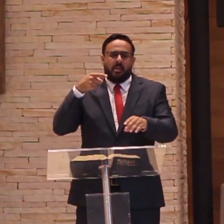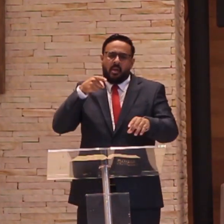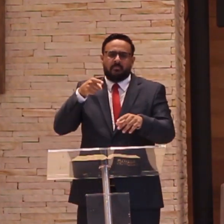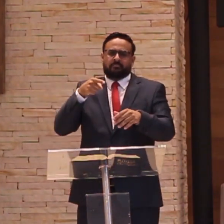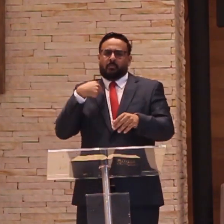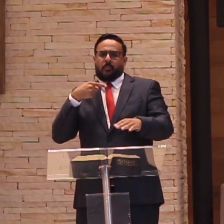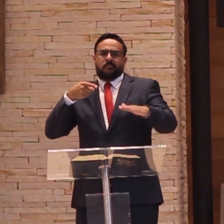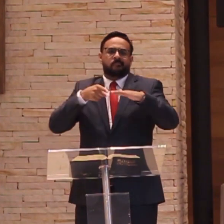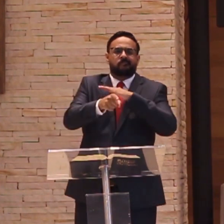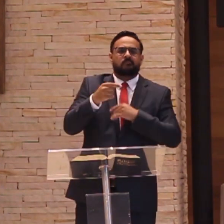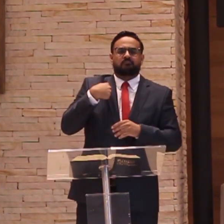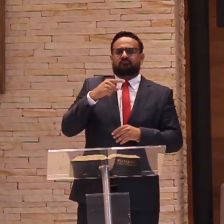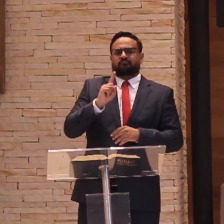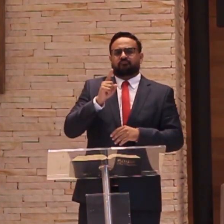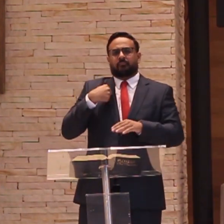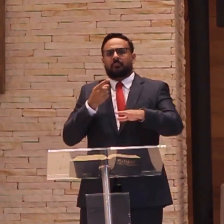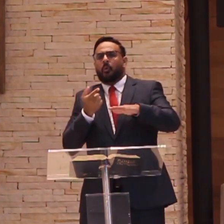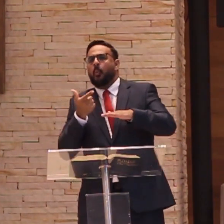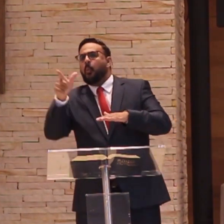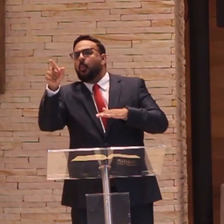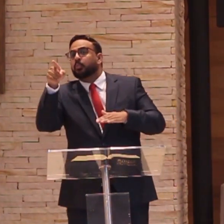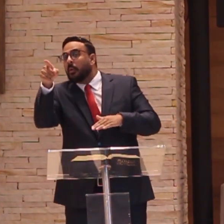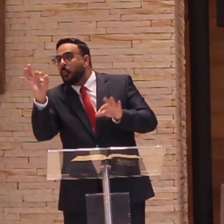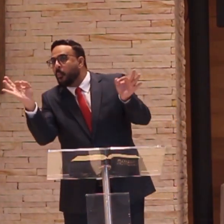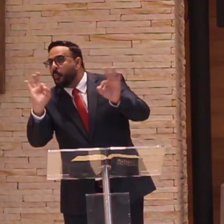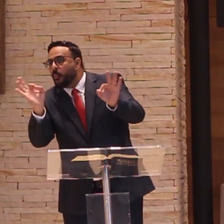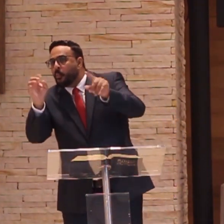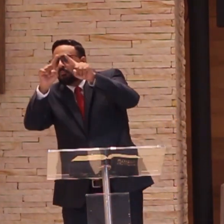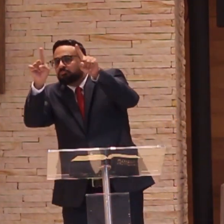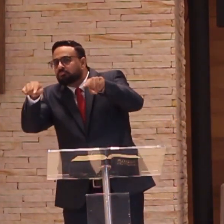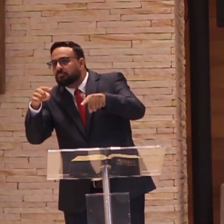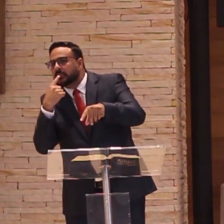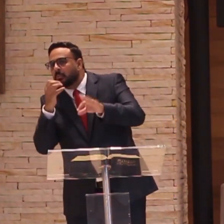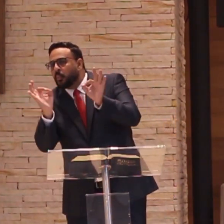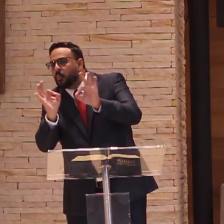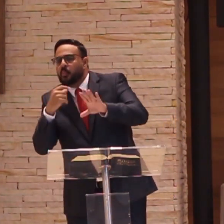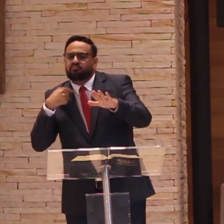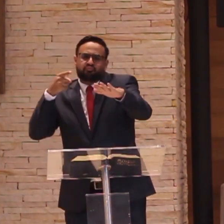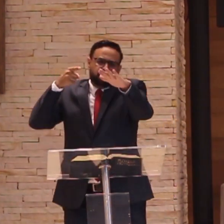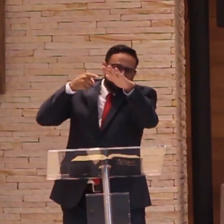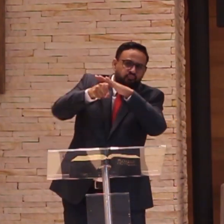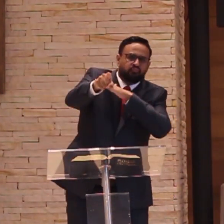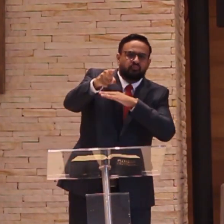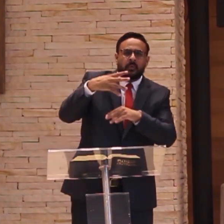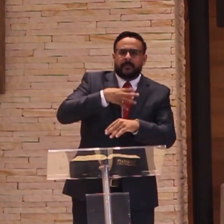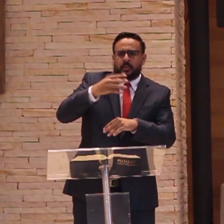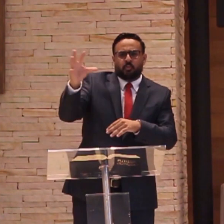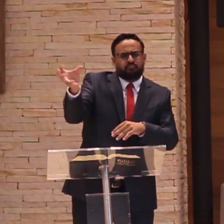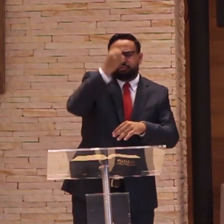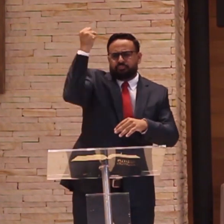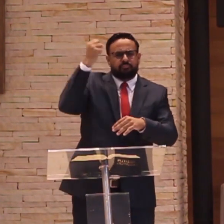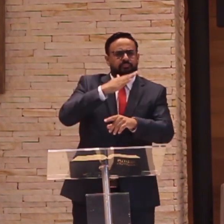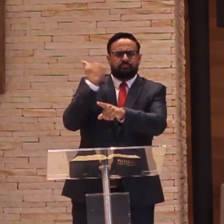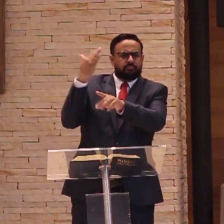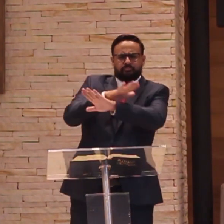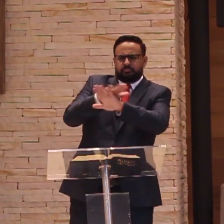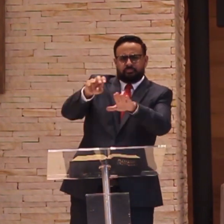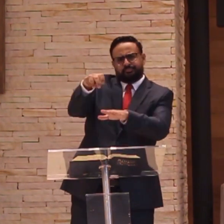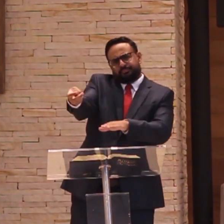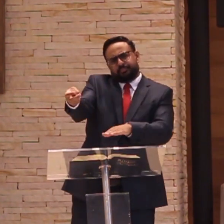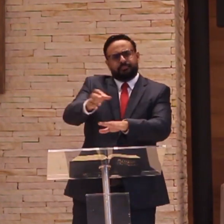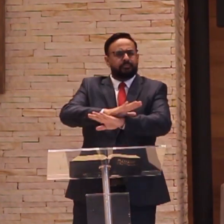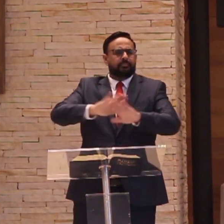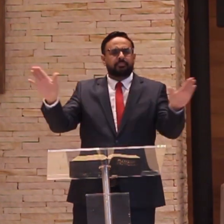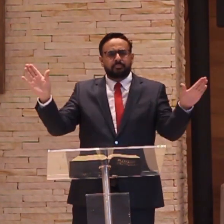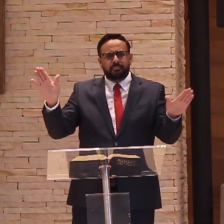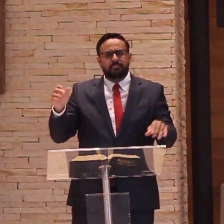passar, vai ver o sangue na porta e não vai tirar a vida do primogênito. Porém, a casa que não tiver com sangue na